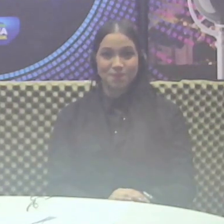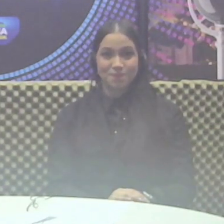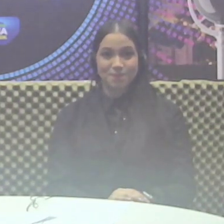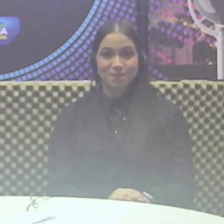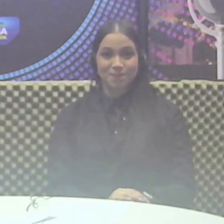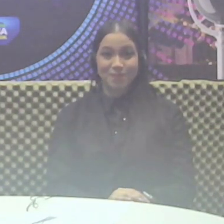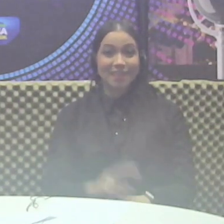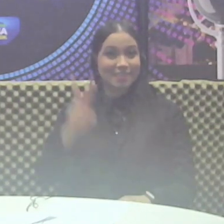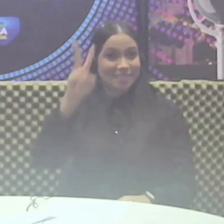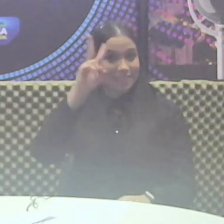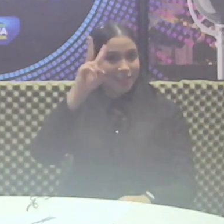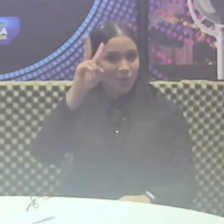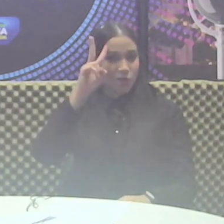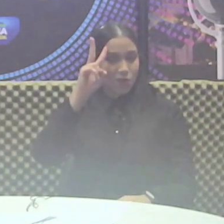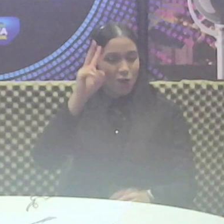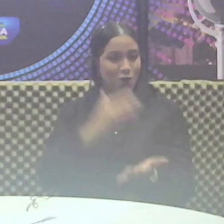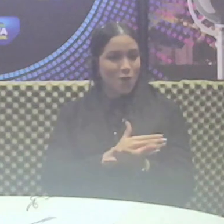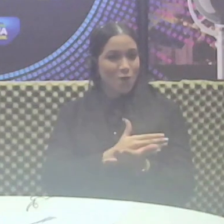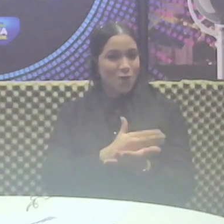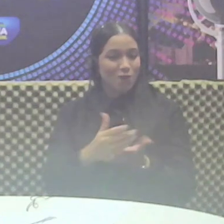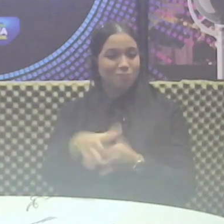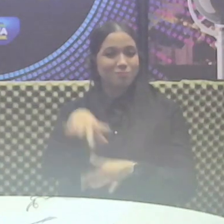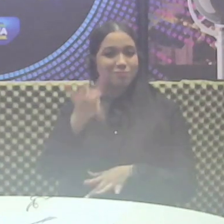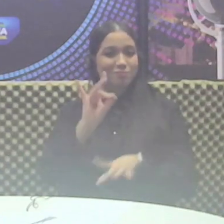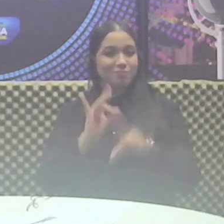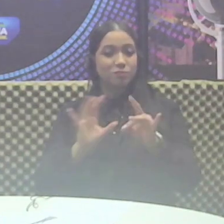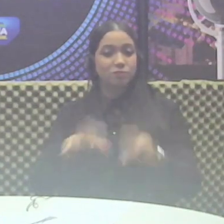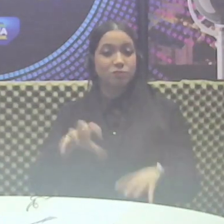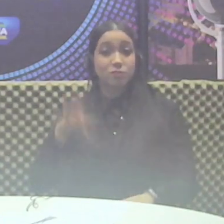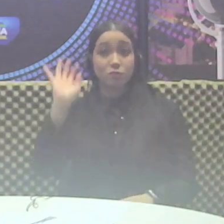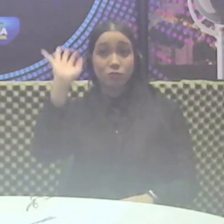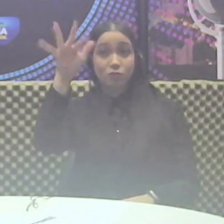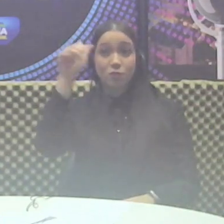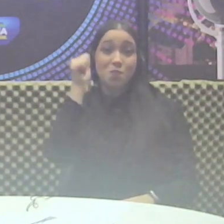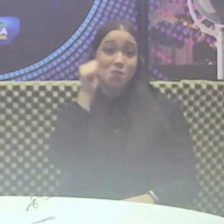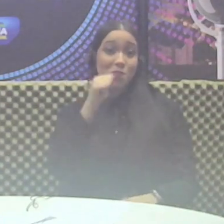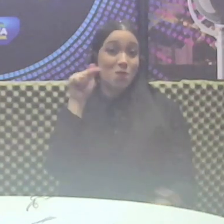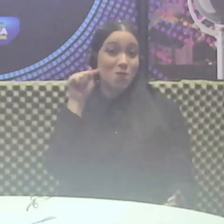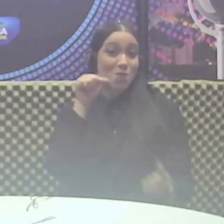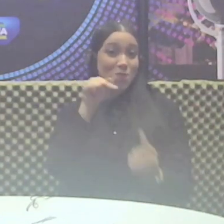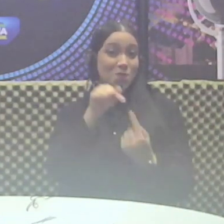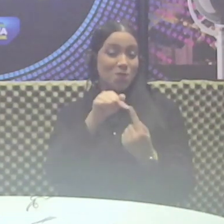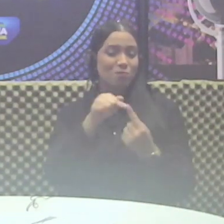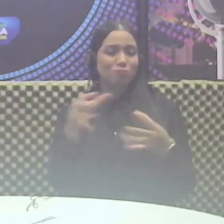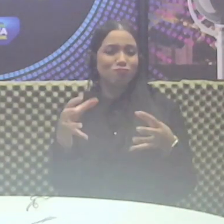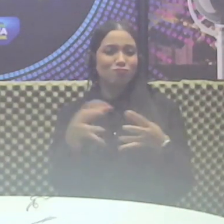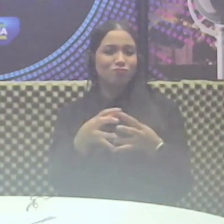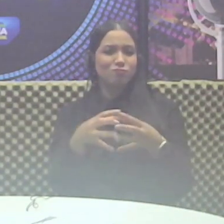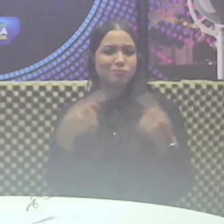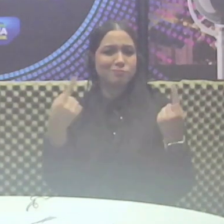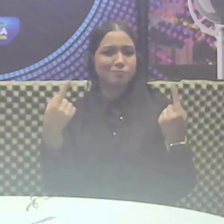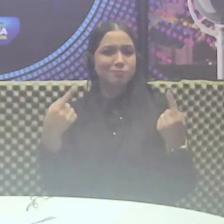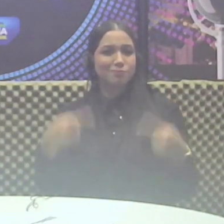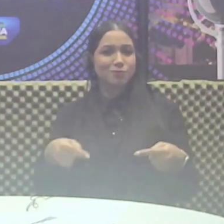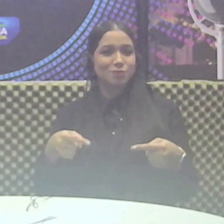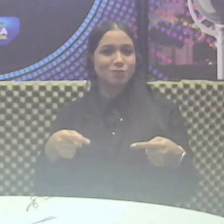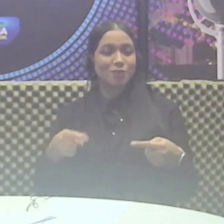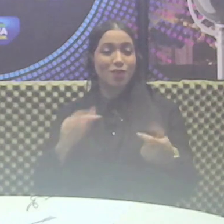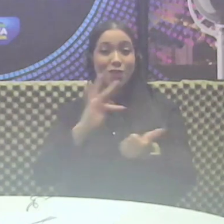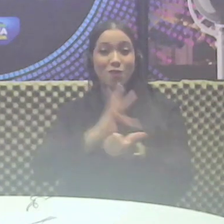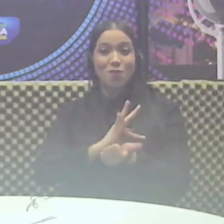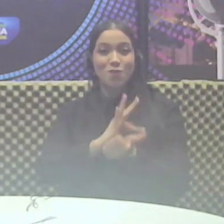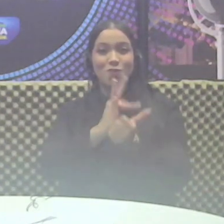Também nesta segunda, começa a seletiva de basquete feminino, que tem o objetivo de formar as equipes de competição da